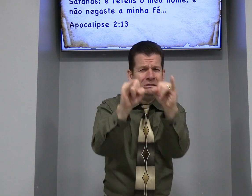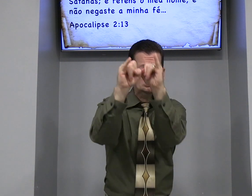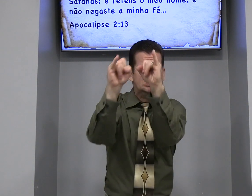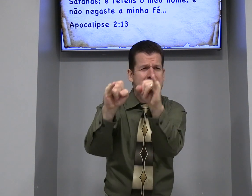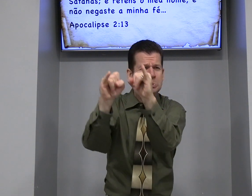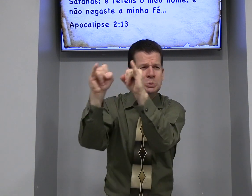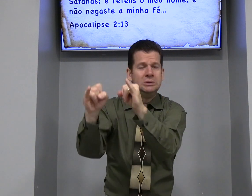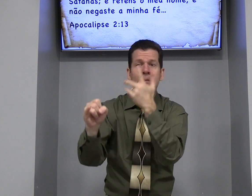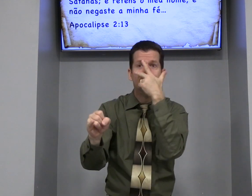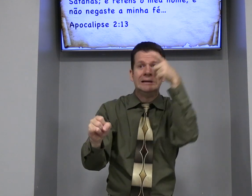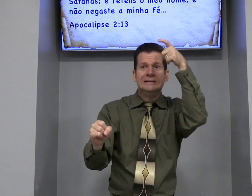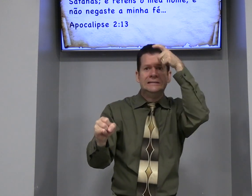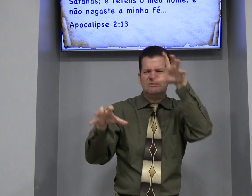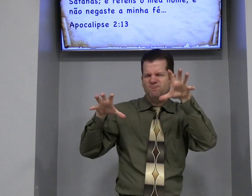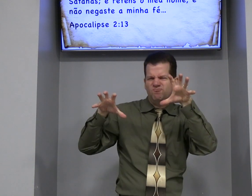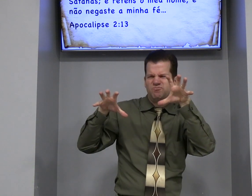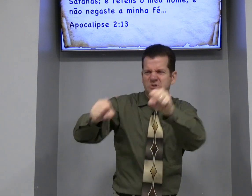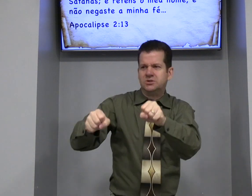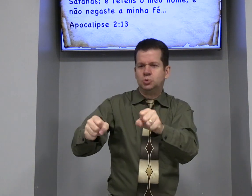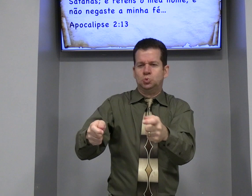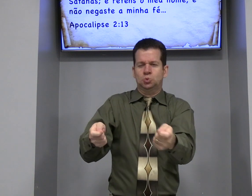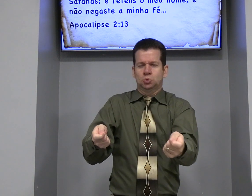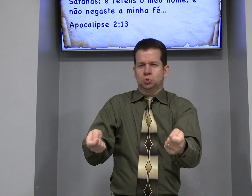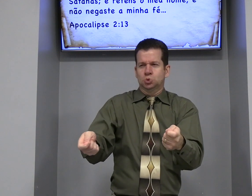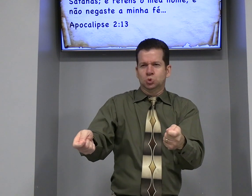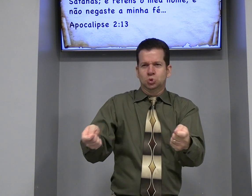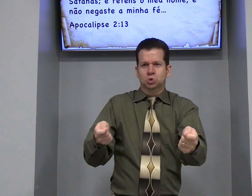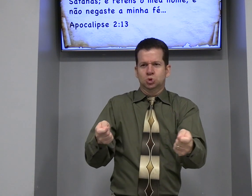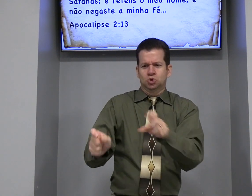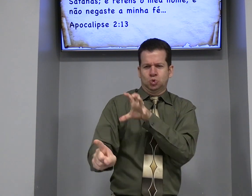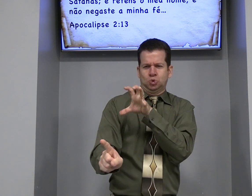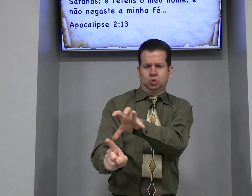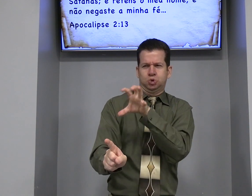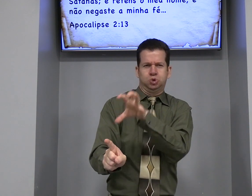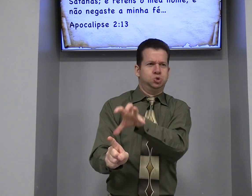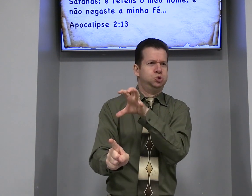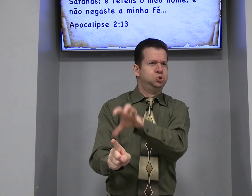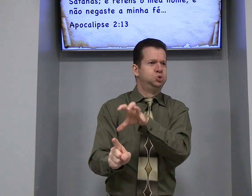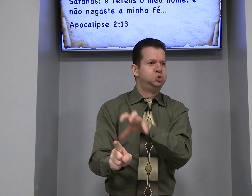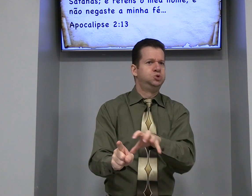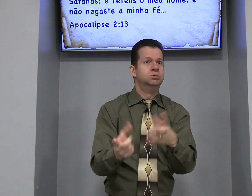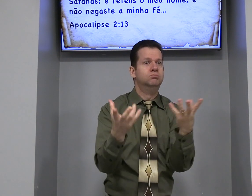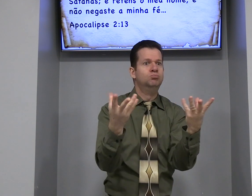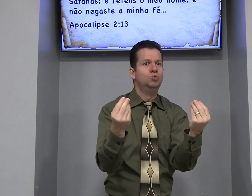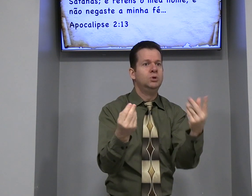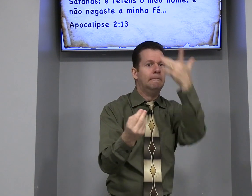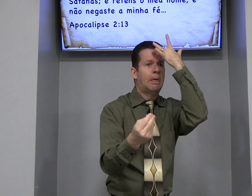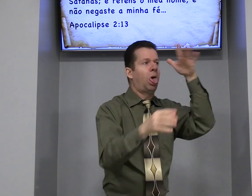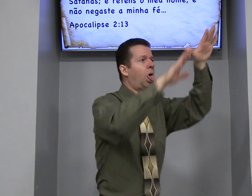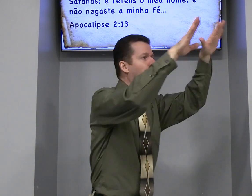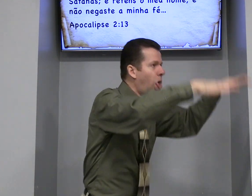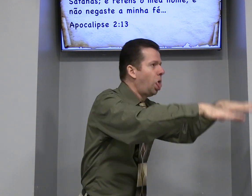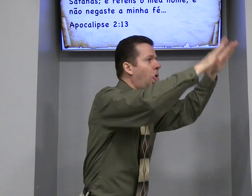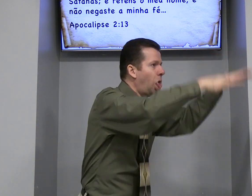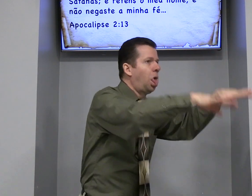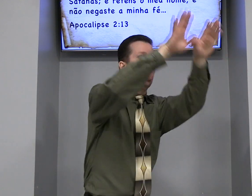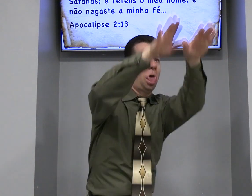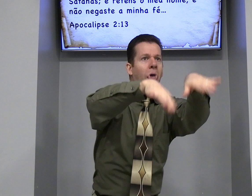de ídolos. Parece que Satanás pegou a cidade, está controlando e atacando a cidade. Tinha